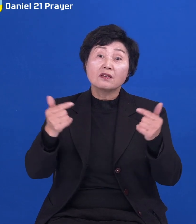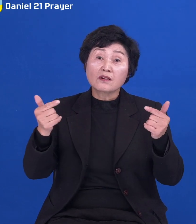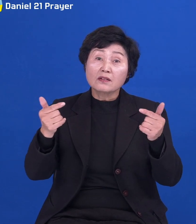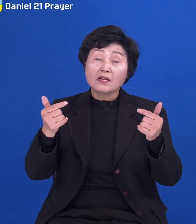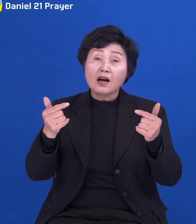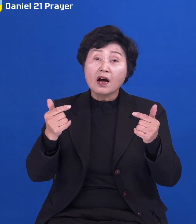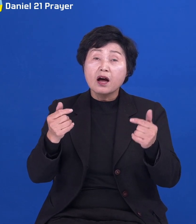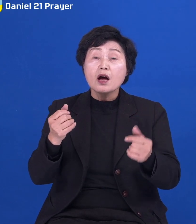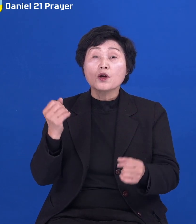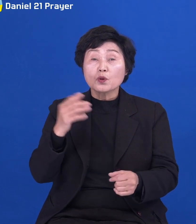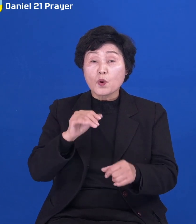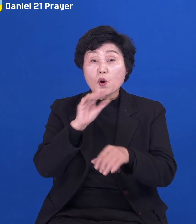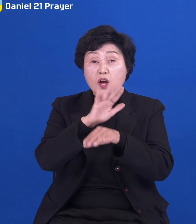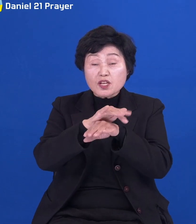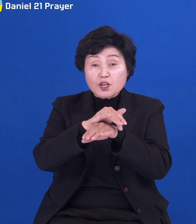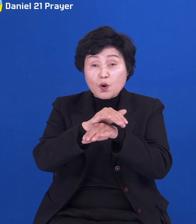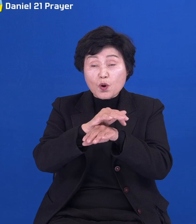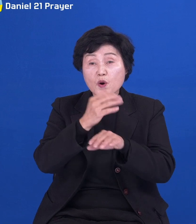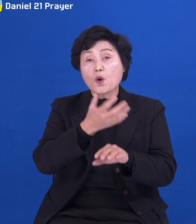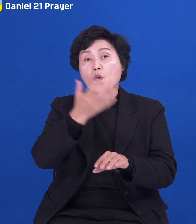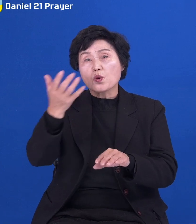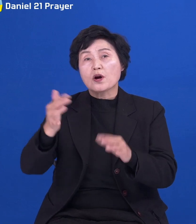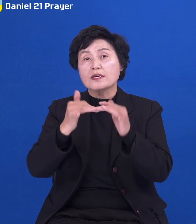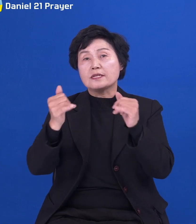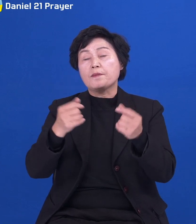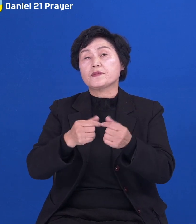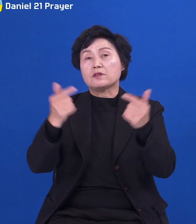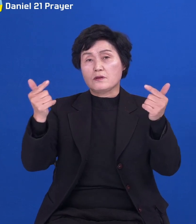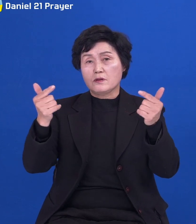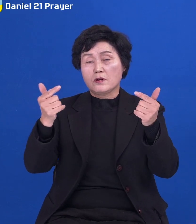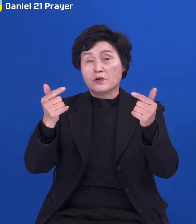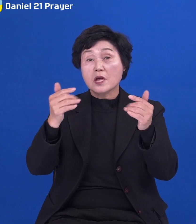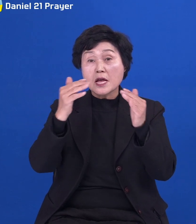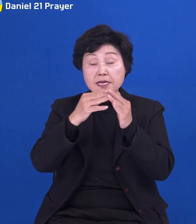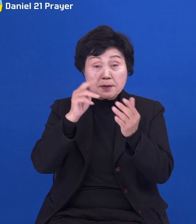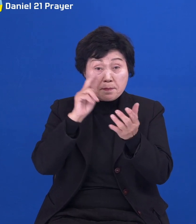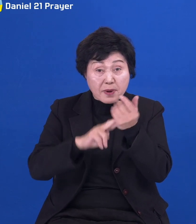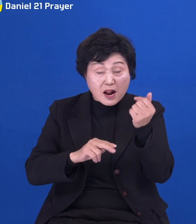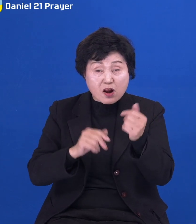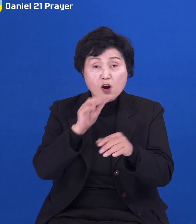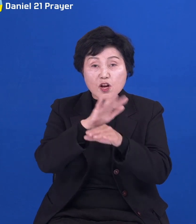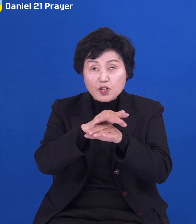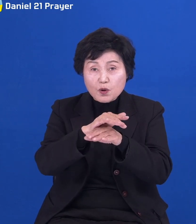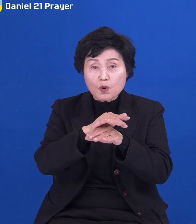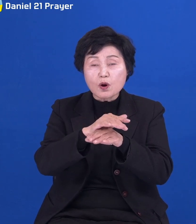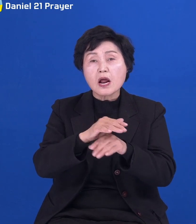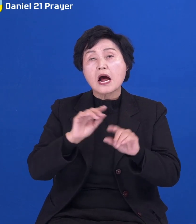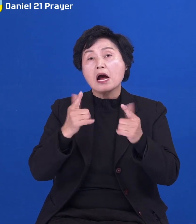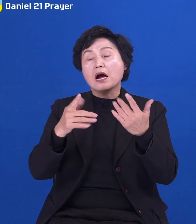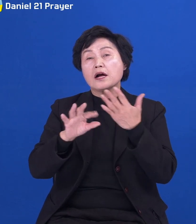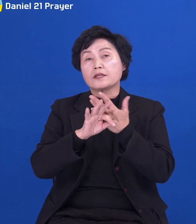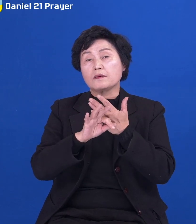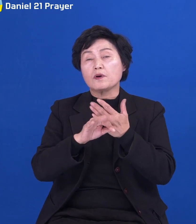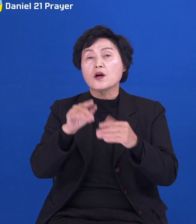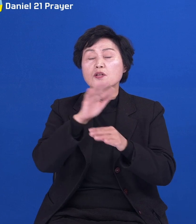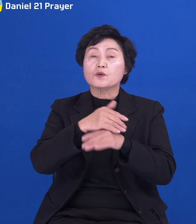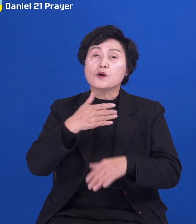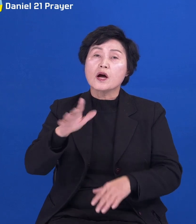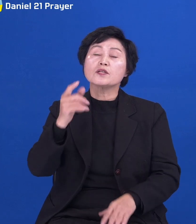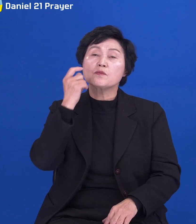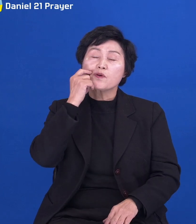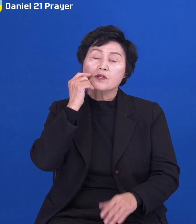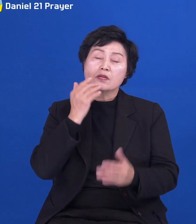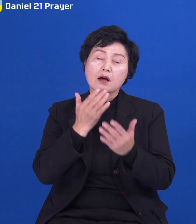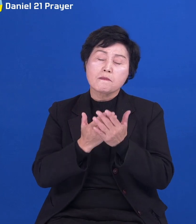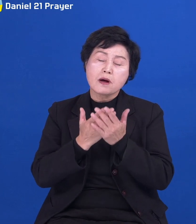팔고 가족이 통째로 거리에 나앉아 거지가 되는 이들이 끔찍하게도 많았어요. 장사라고 하는 것은요, 고난의 행군